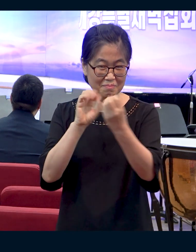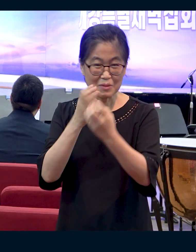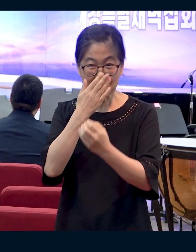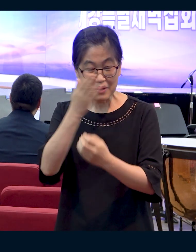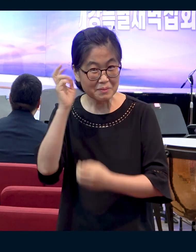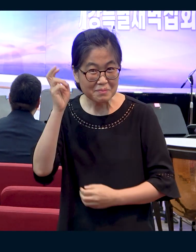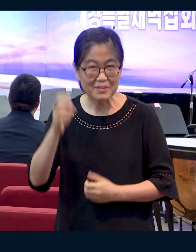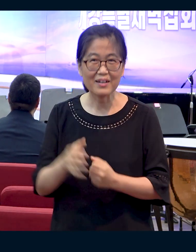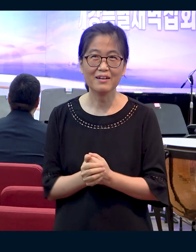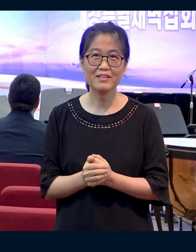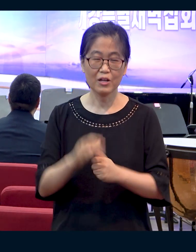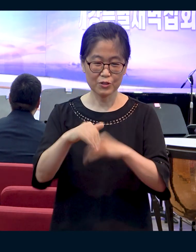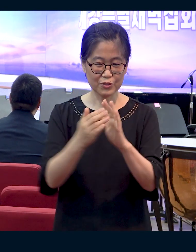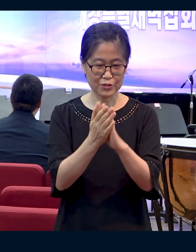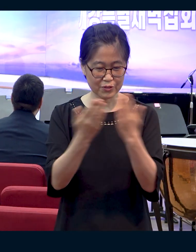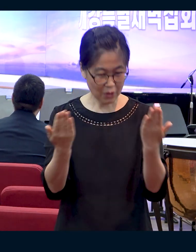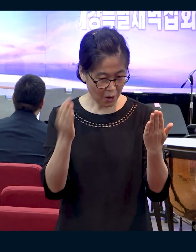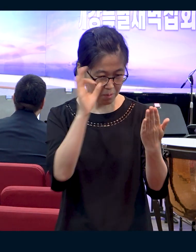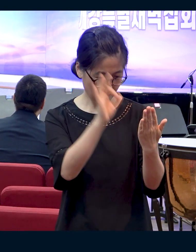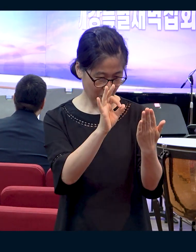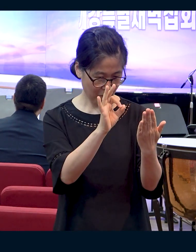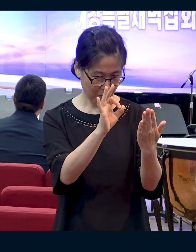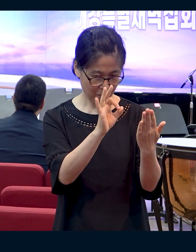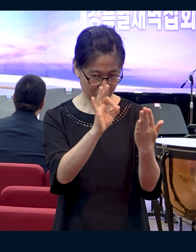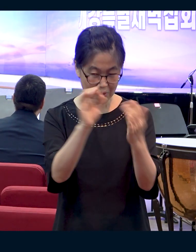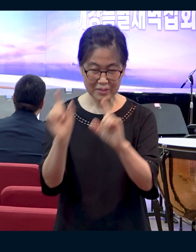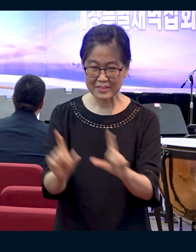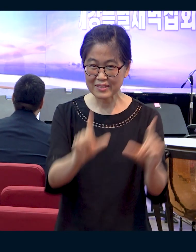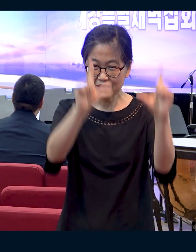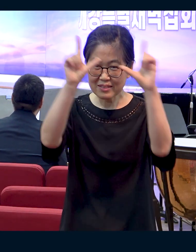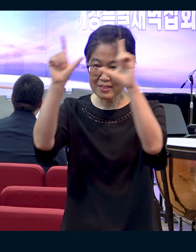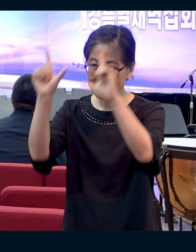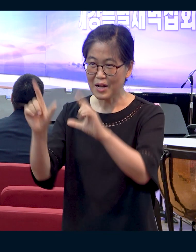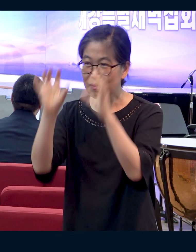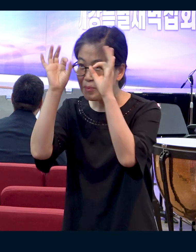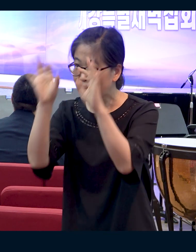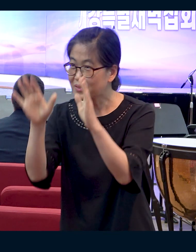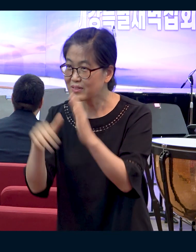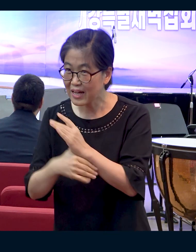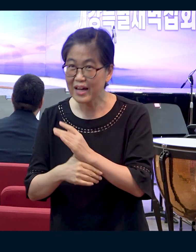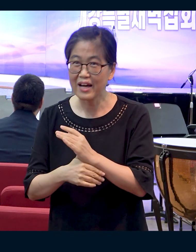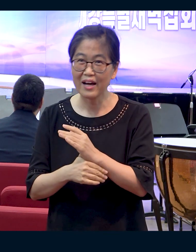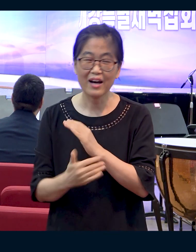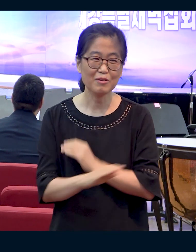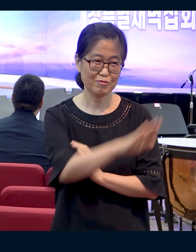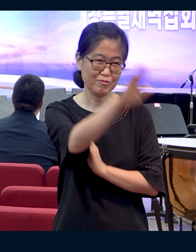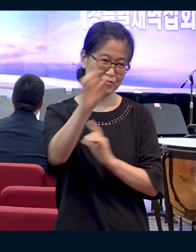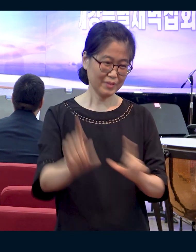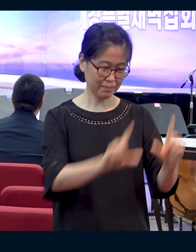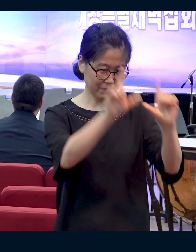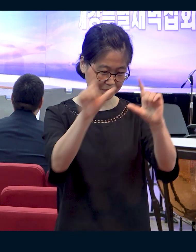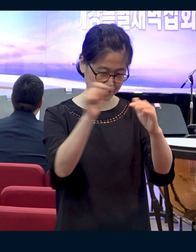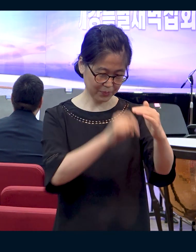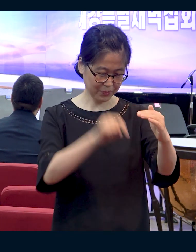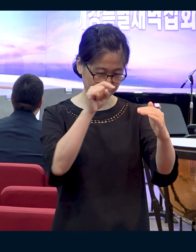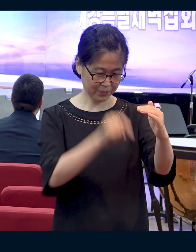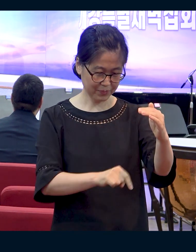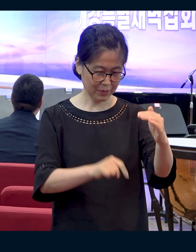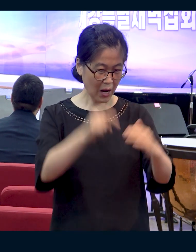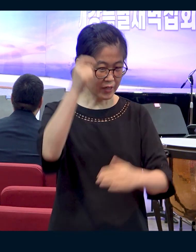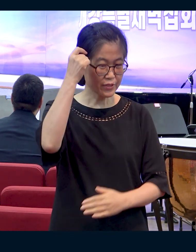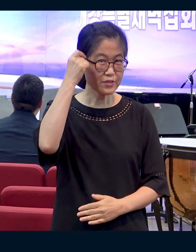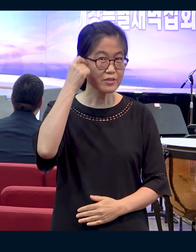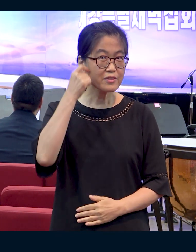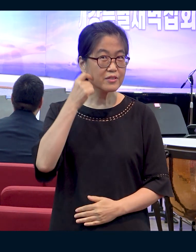우리들이 살아가는 어떤 삶의 이야기를 보거나 또 지금 우리가 삶 속에서 실제적으로 느끼는 것을